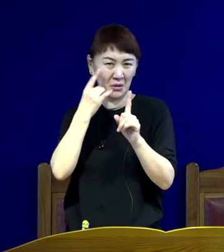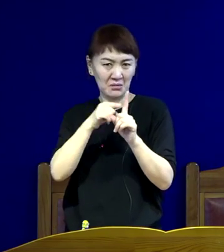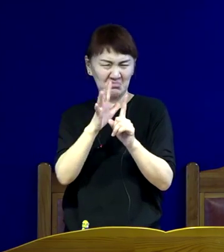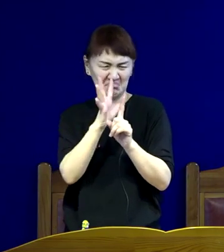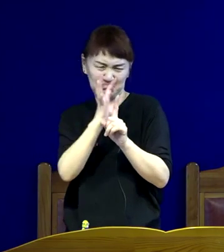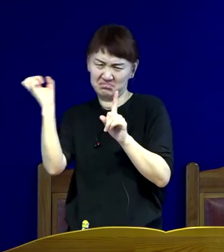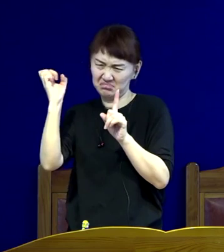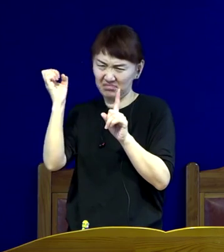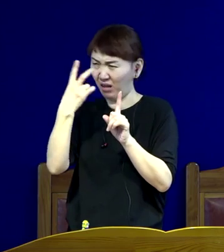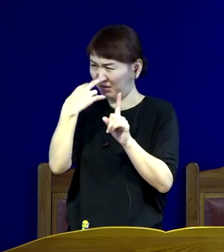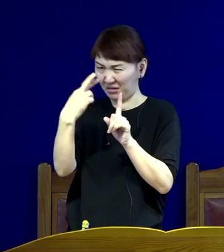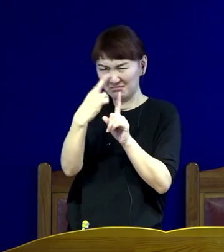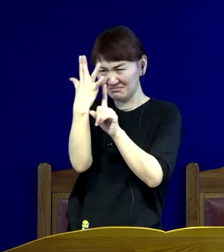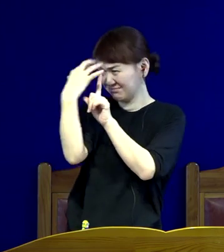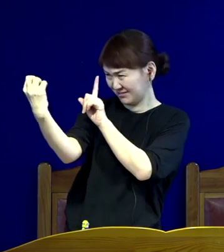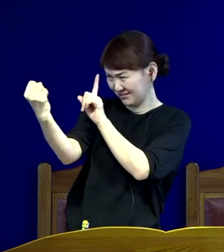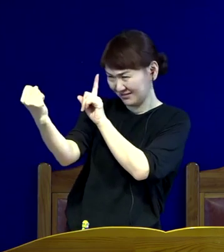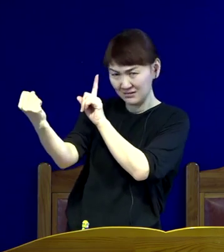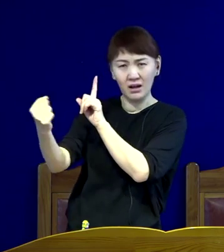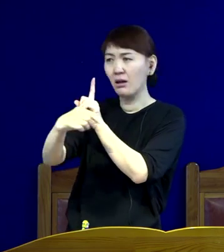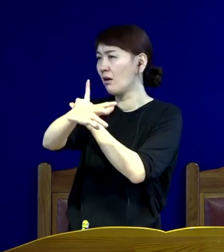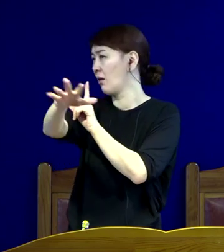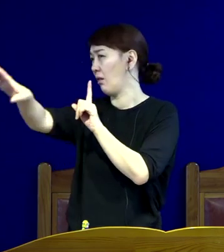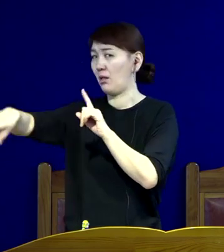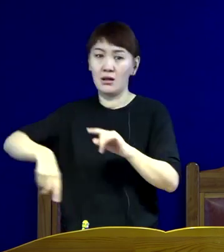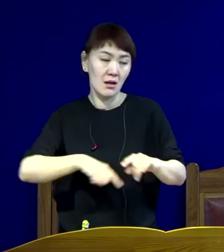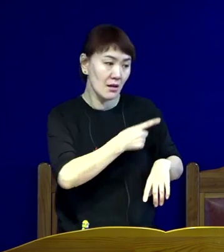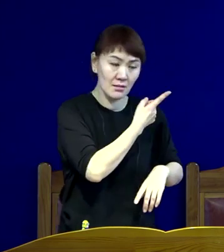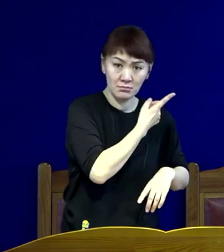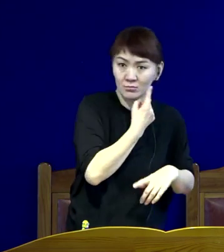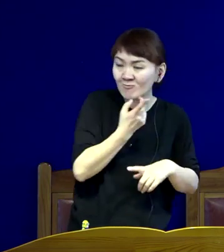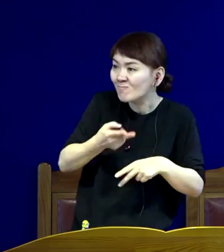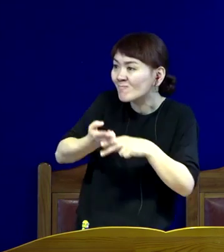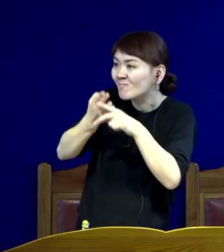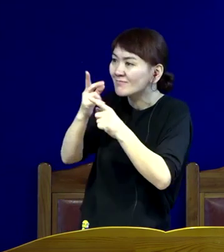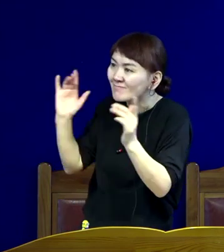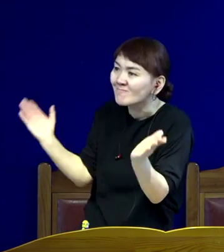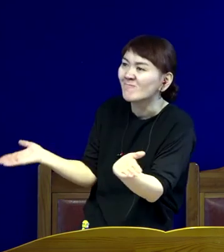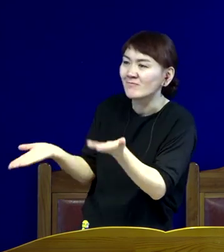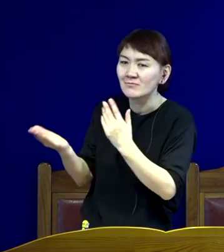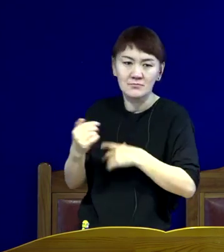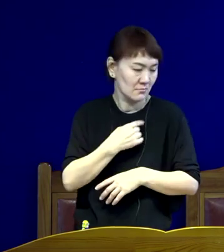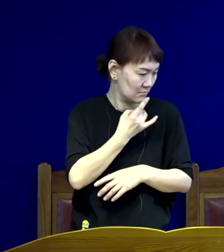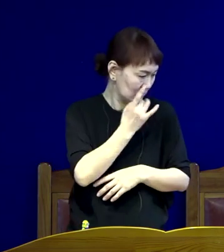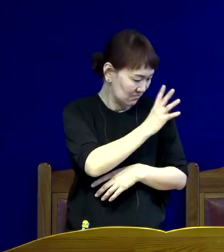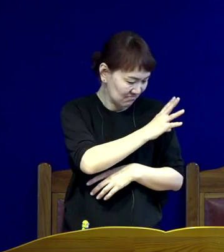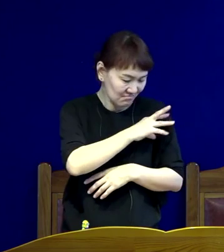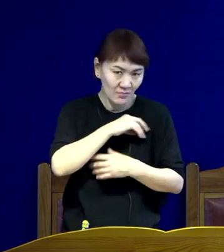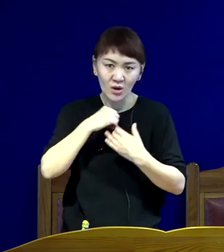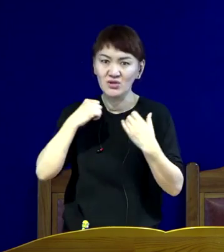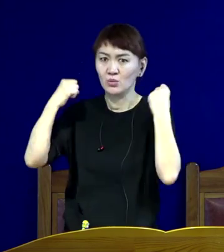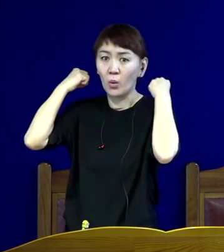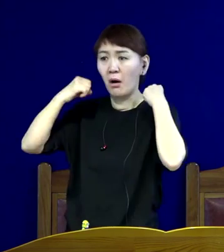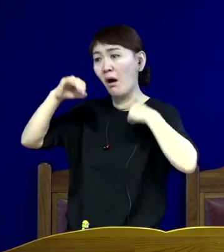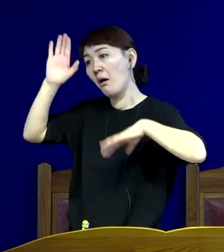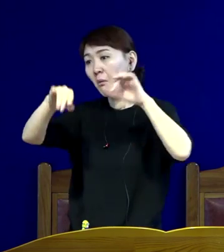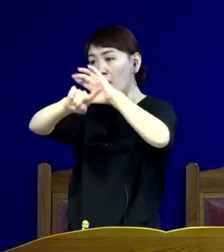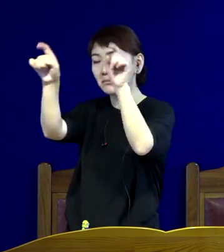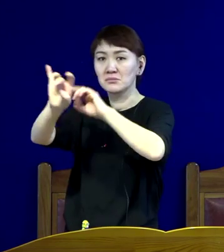итгэж эхнэр нь итгэлцэл хүлээлг гэх юм бол ийм нөхөр хаанч очоод эр зоригтой байж чаддаг.